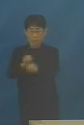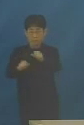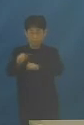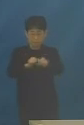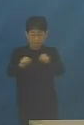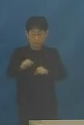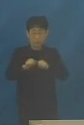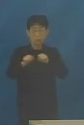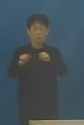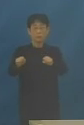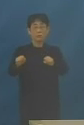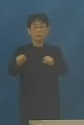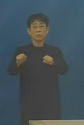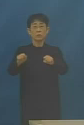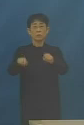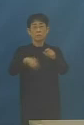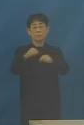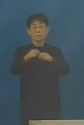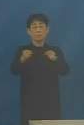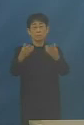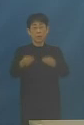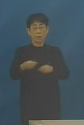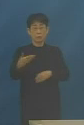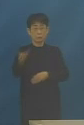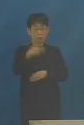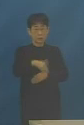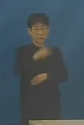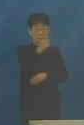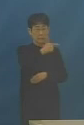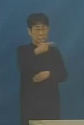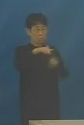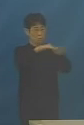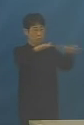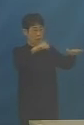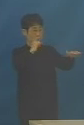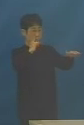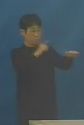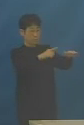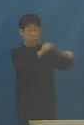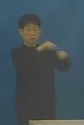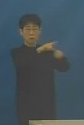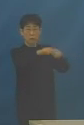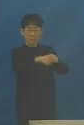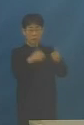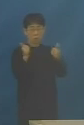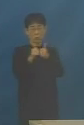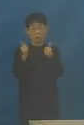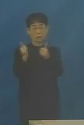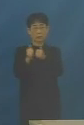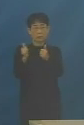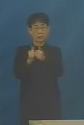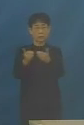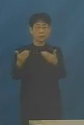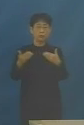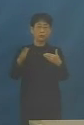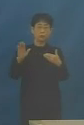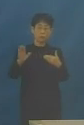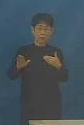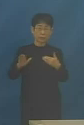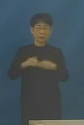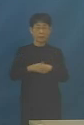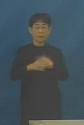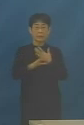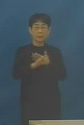あのこれ以外にも第六波を見据えた競技これをやっていかなければなりません